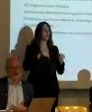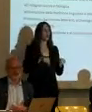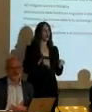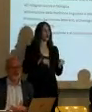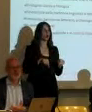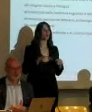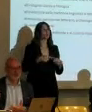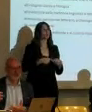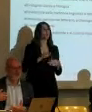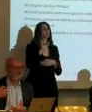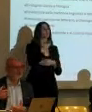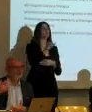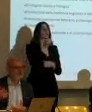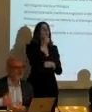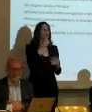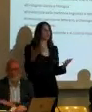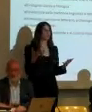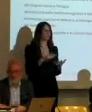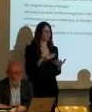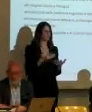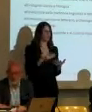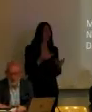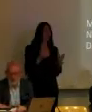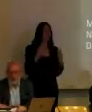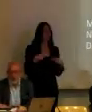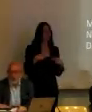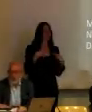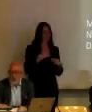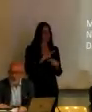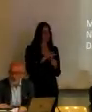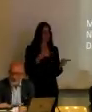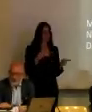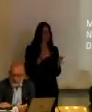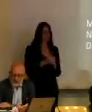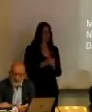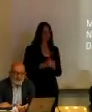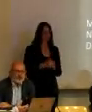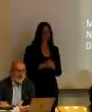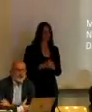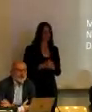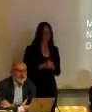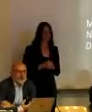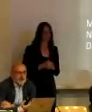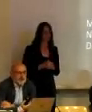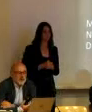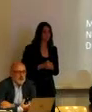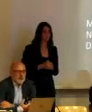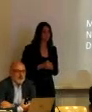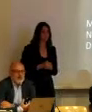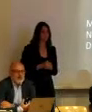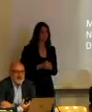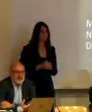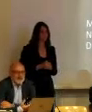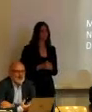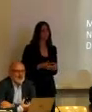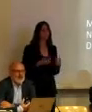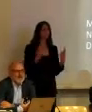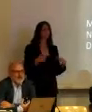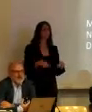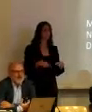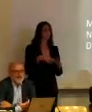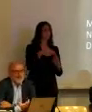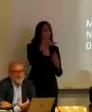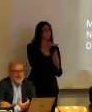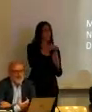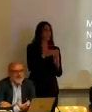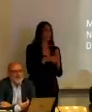nel futuro, che sarà il mondo in cui voi vivrete. E come vi ho detto, una delle caratteristiche è